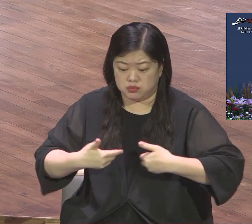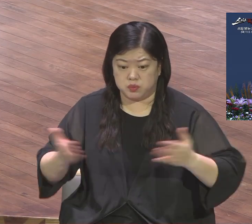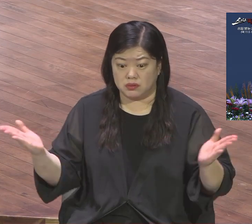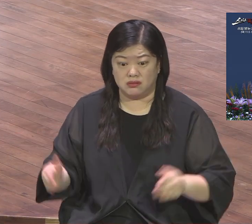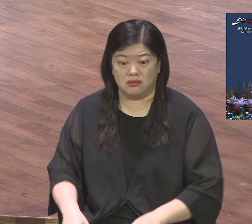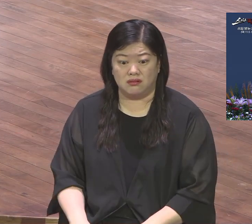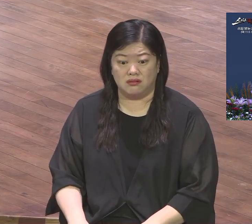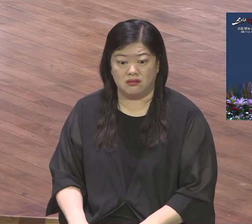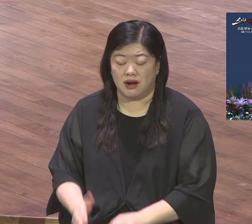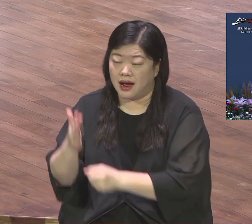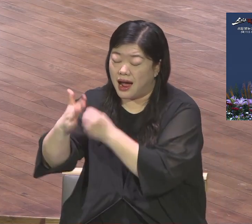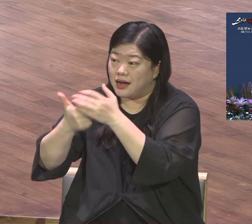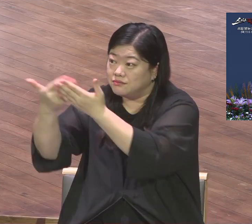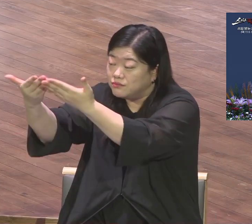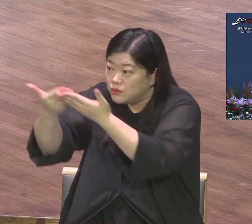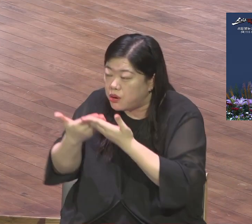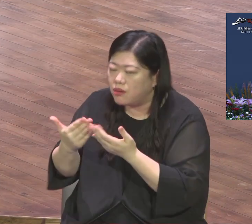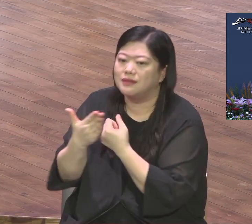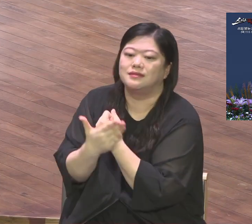은혜가 임하는